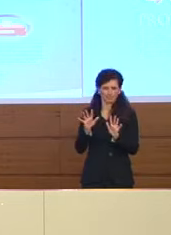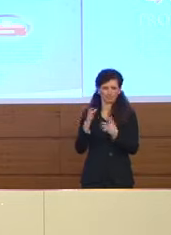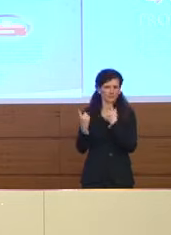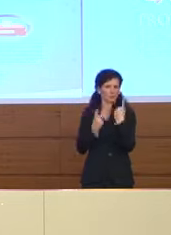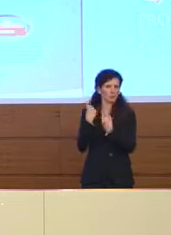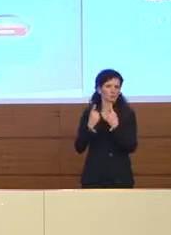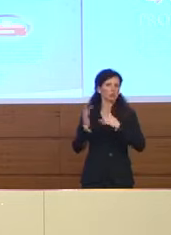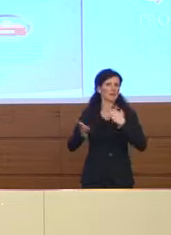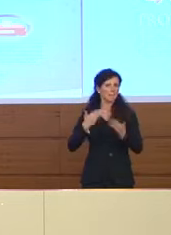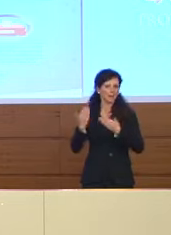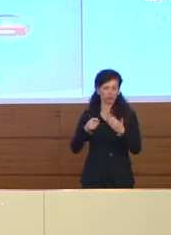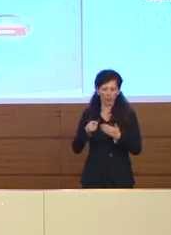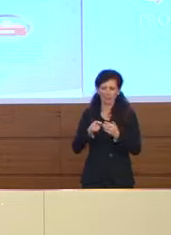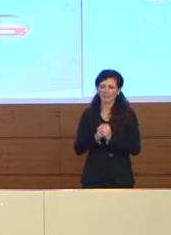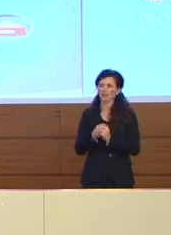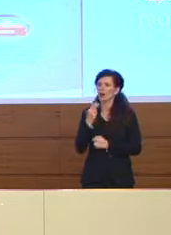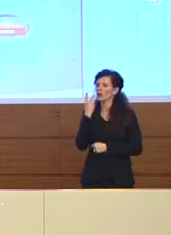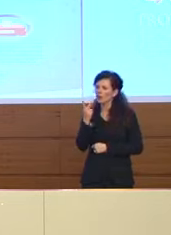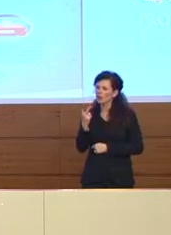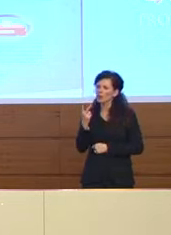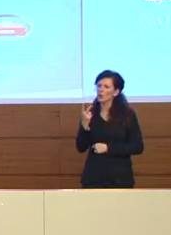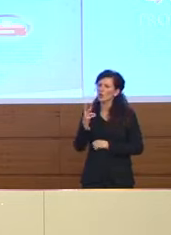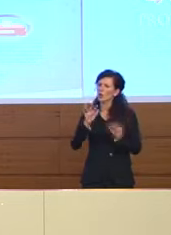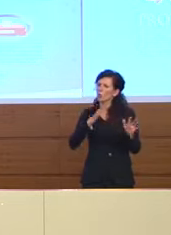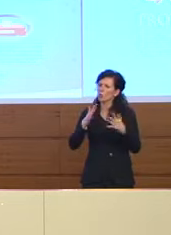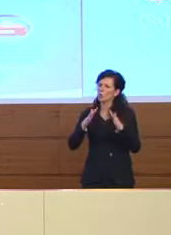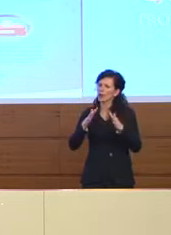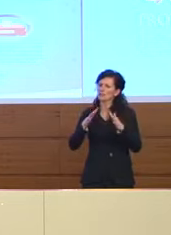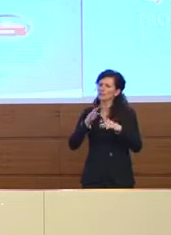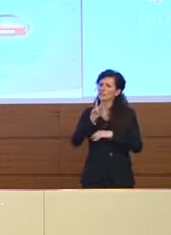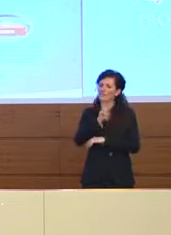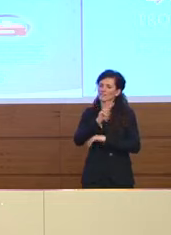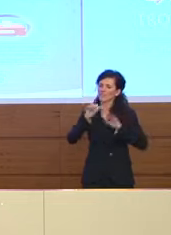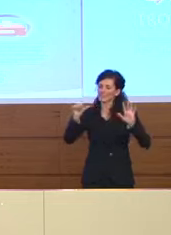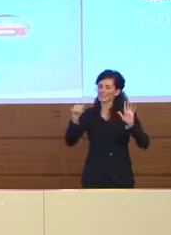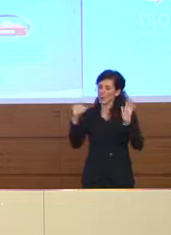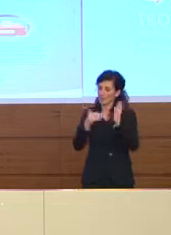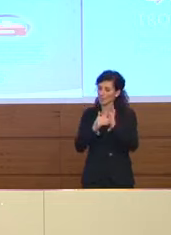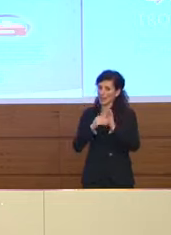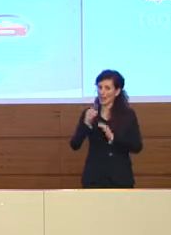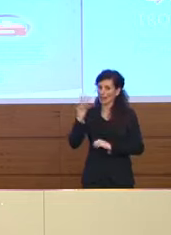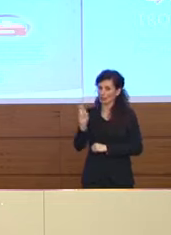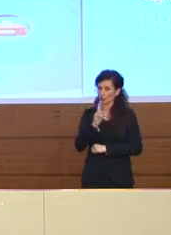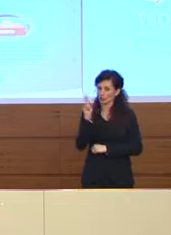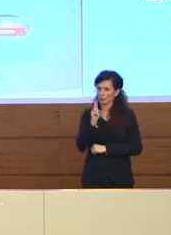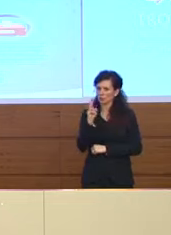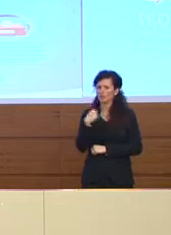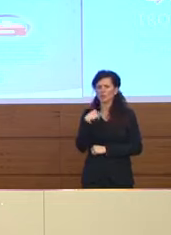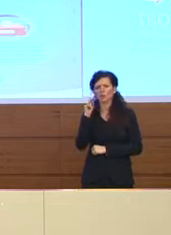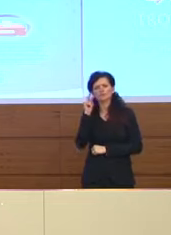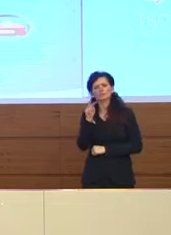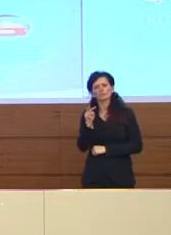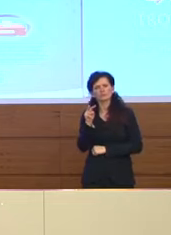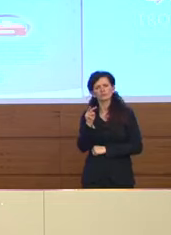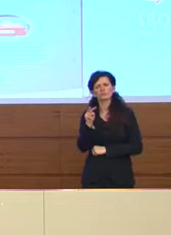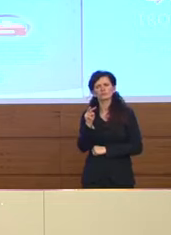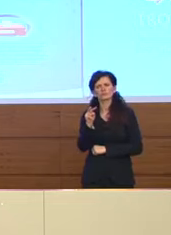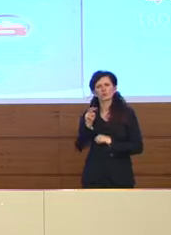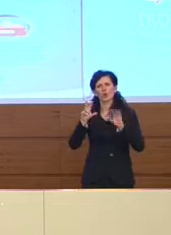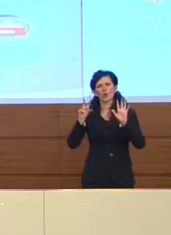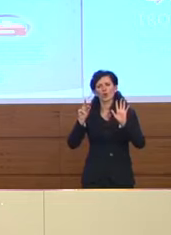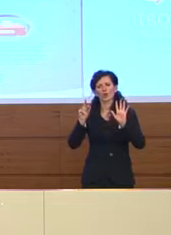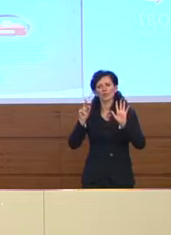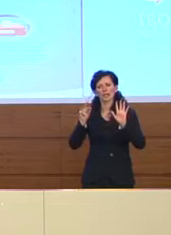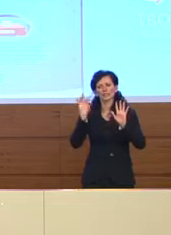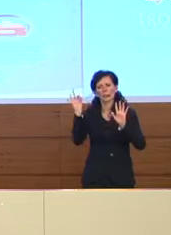su come dire un totale di quasi 26 mila deceduti vorrei osservare che l'ottanta per cento